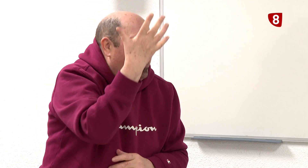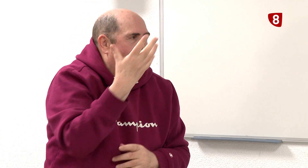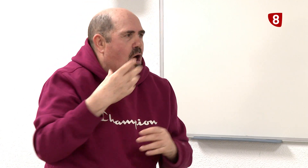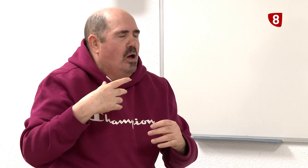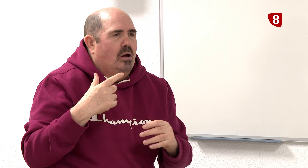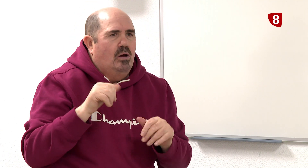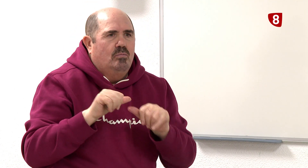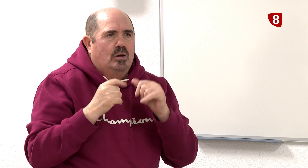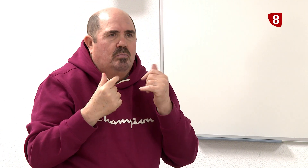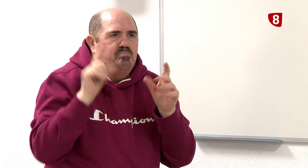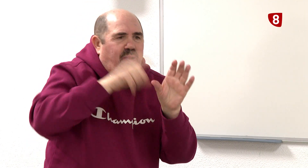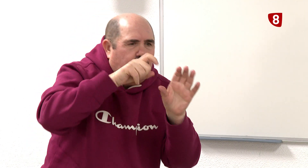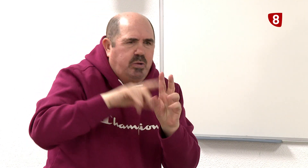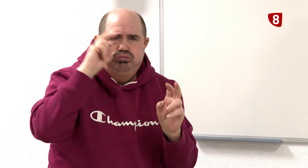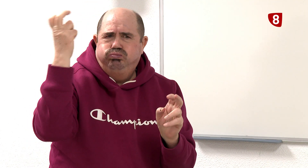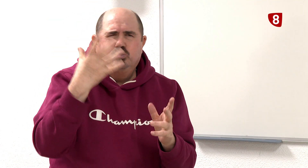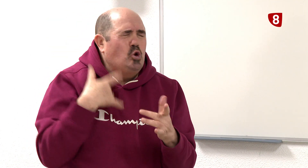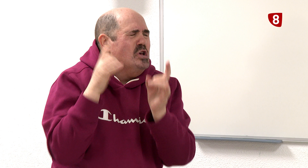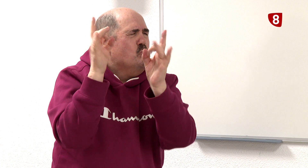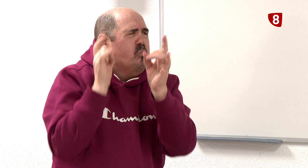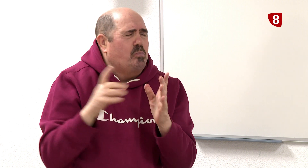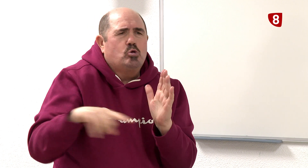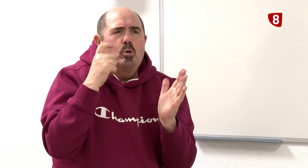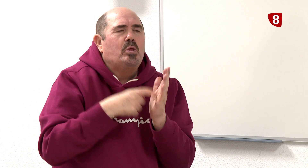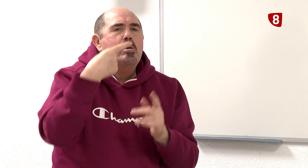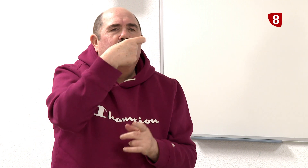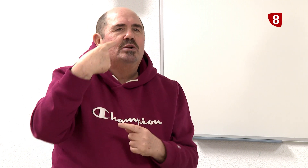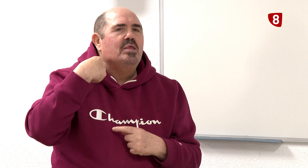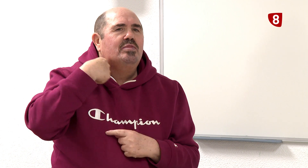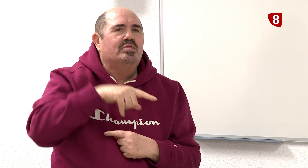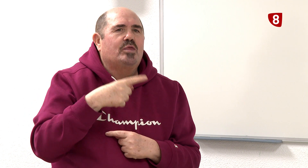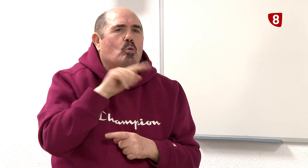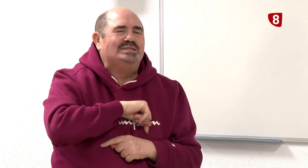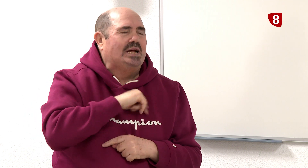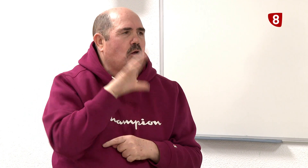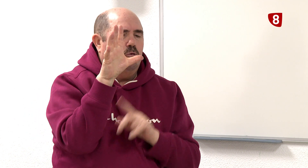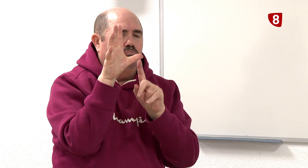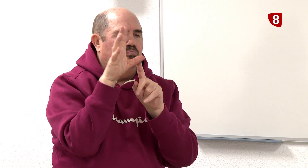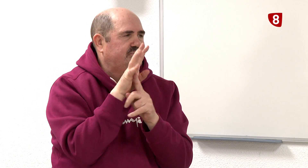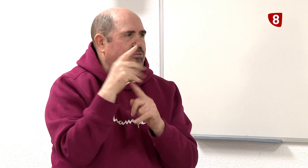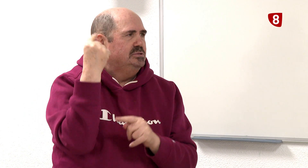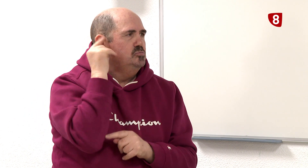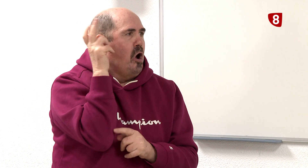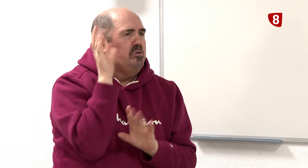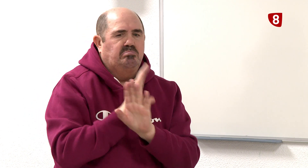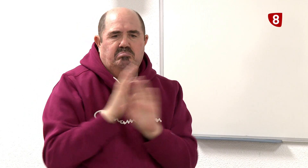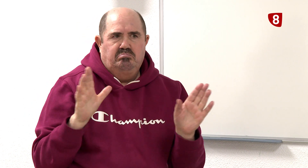tenemos pues lo mismo que una persona oyente, tenemos nuestra opinión, tenemos nuestras ideas, participamos y entonces, pues como os decían